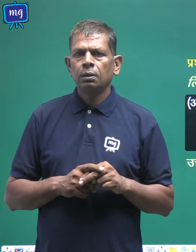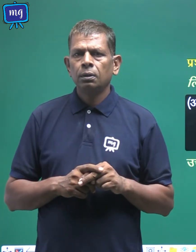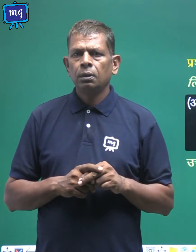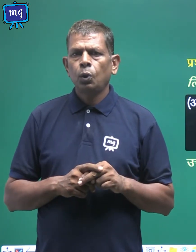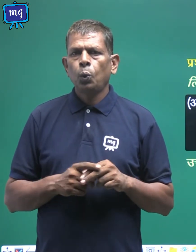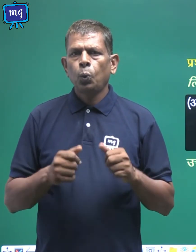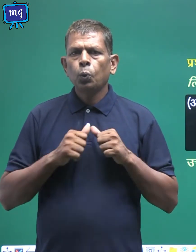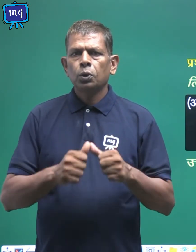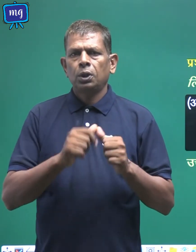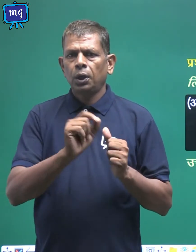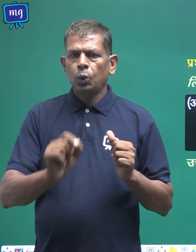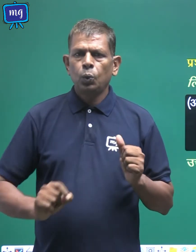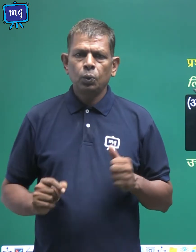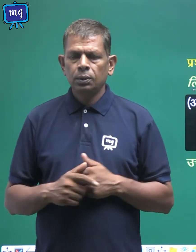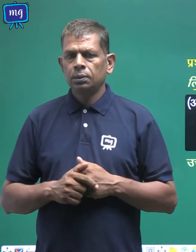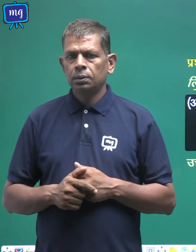उत्तर लिखो।